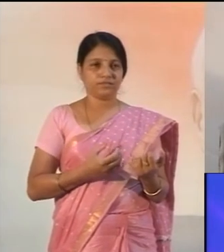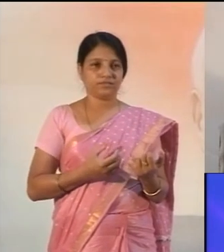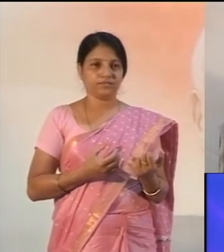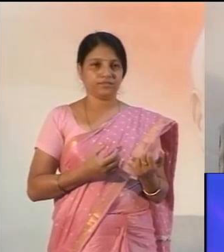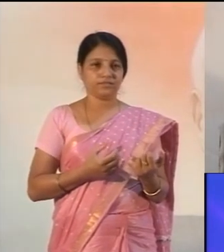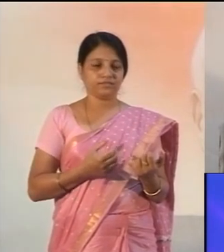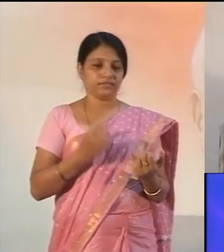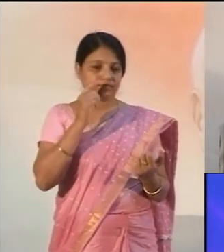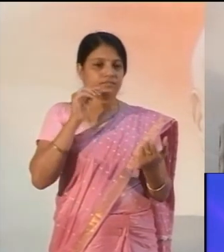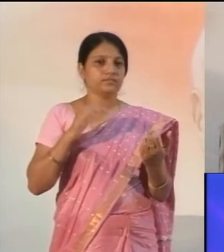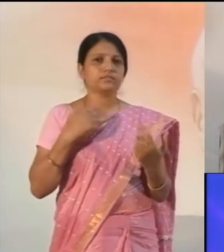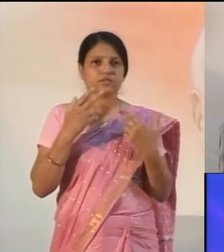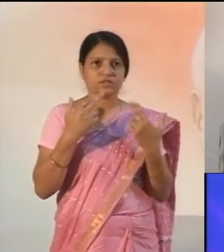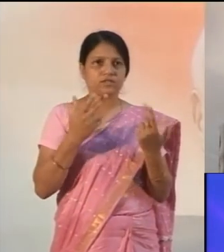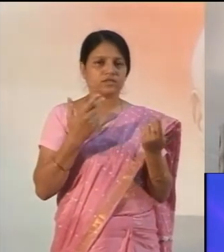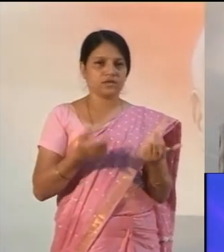बच्चे ने कहा,